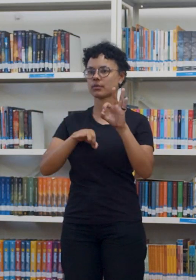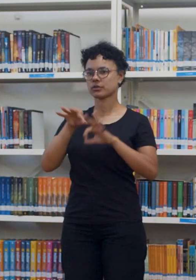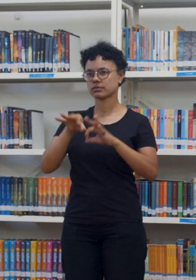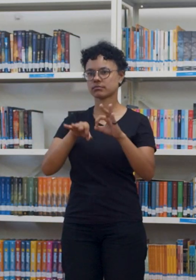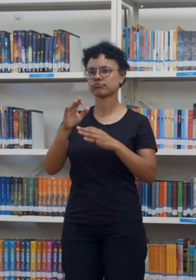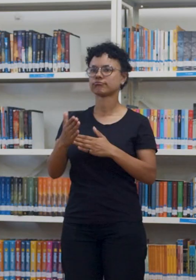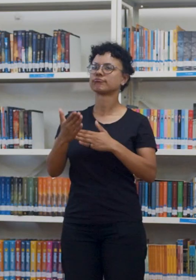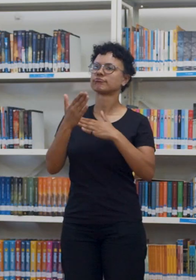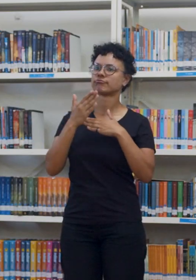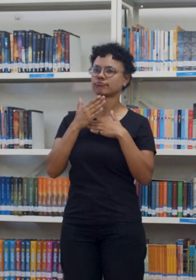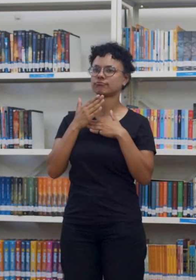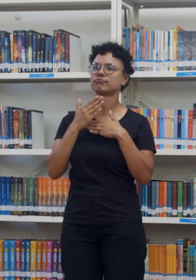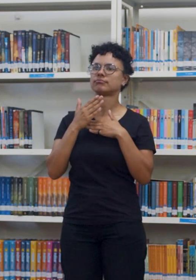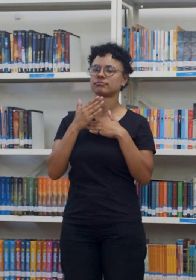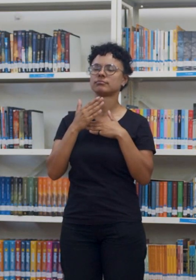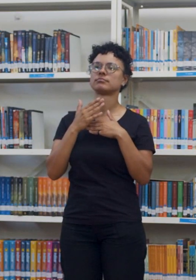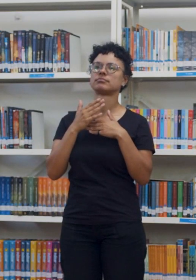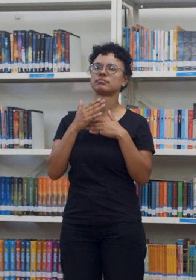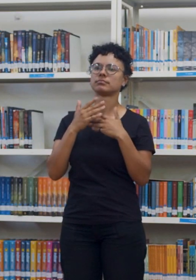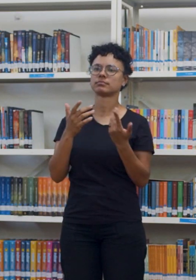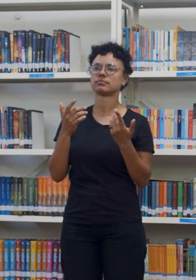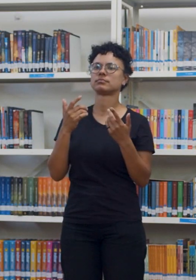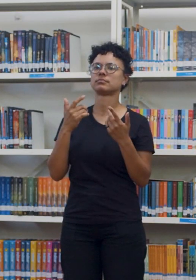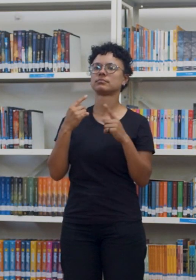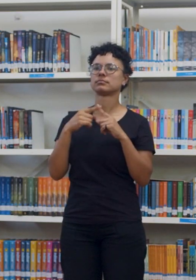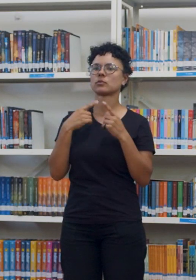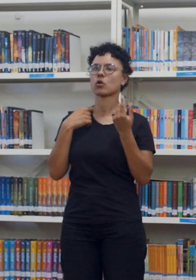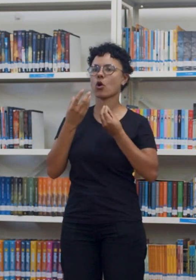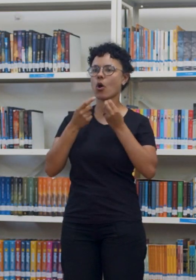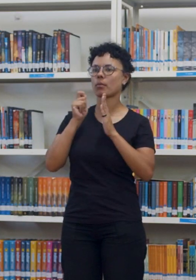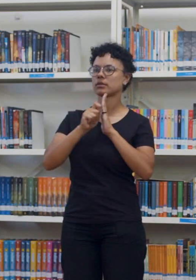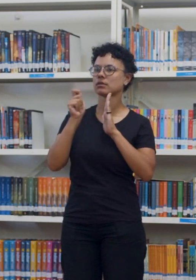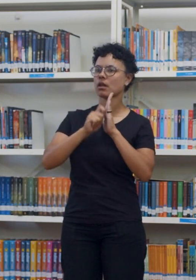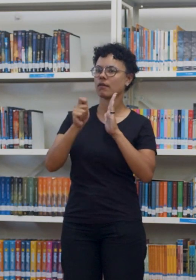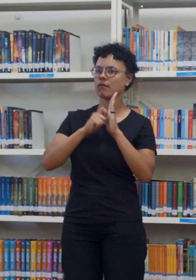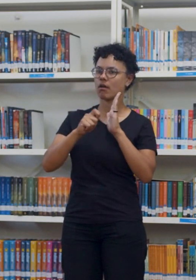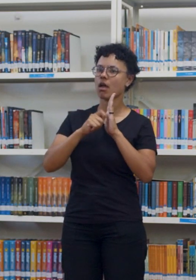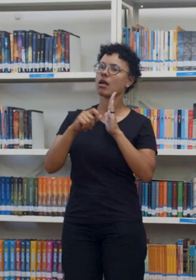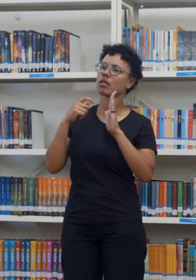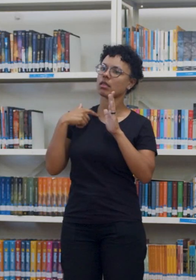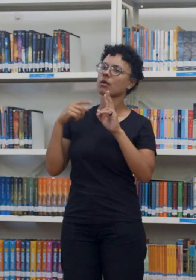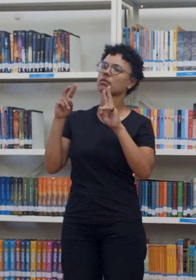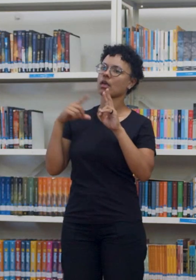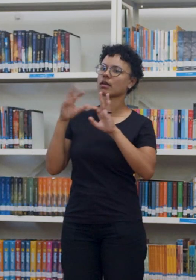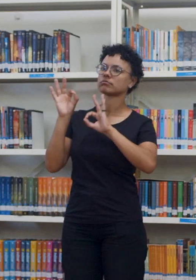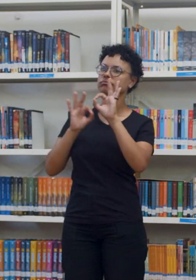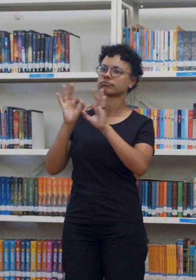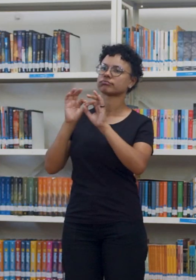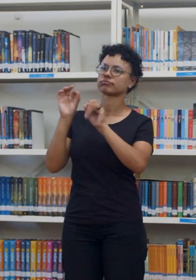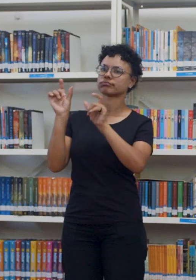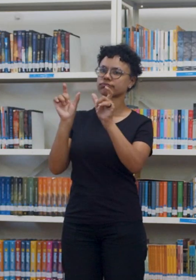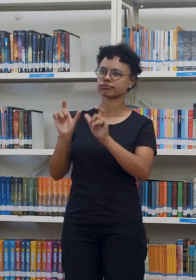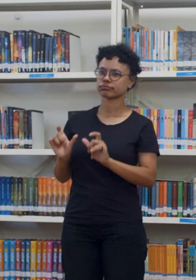isso vai me ajudar muito, tá bom? Então, como escrever... Então, eu já tenho todo um esquema, só